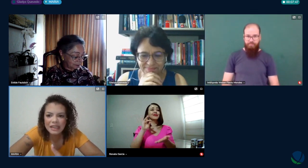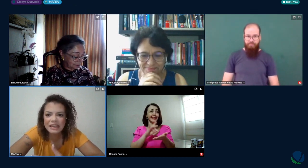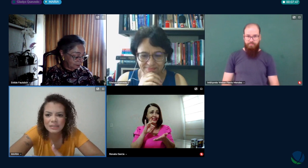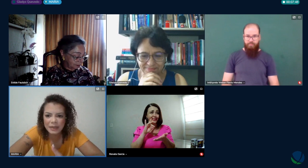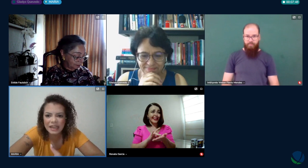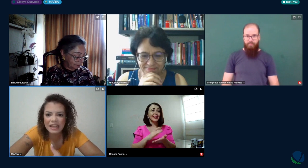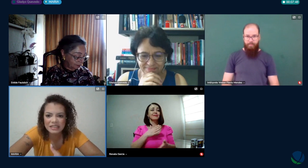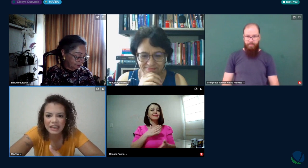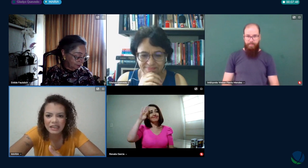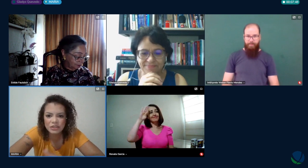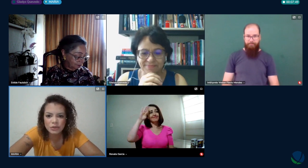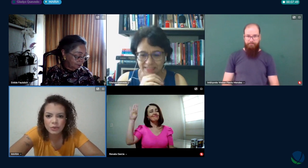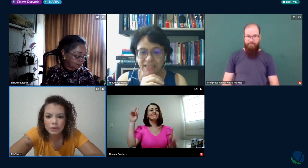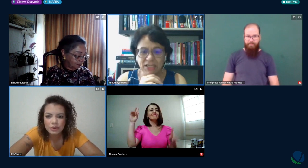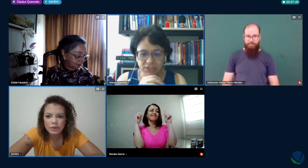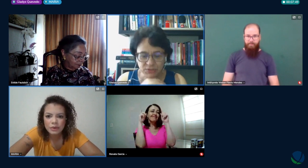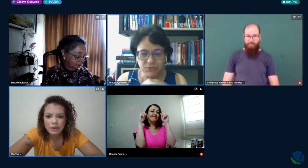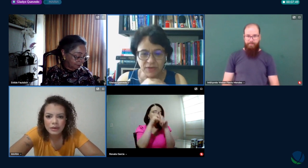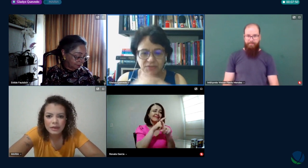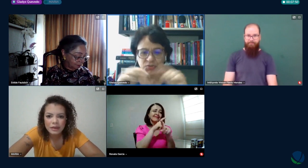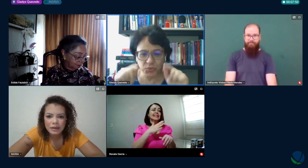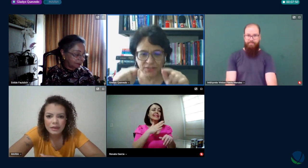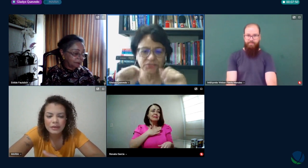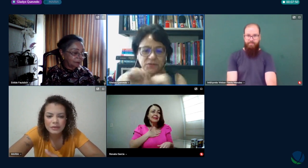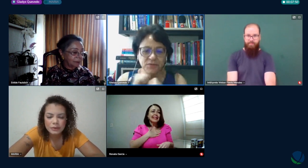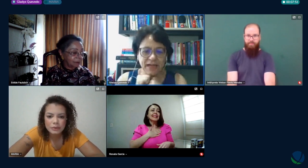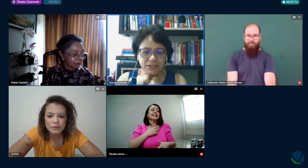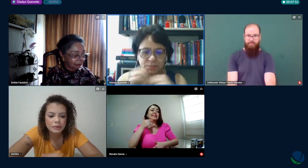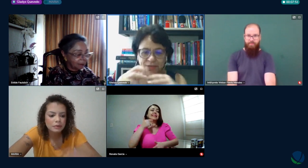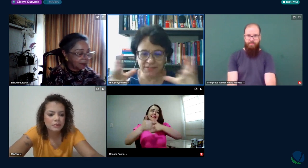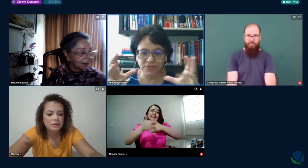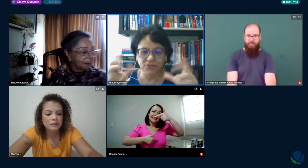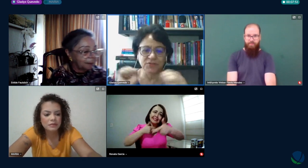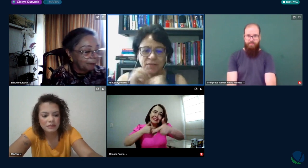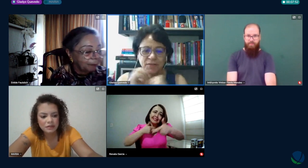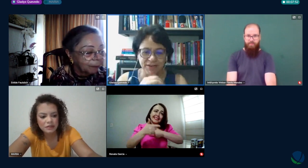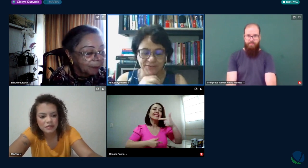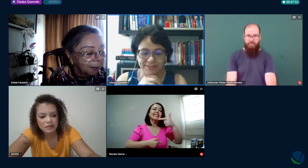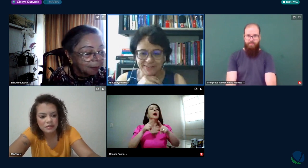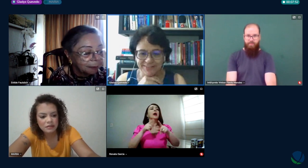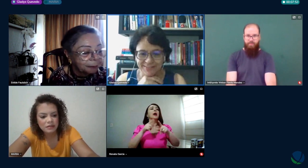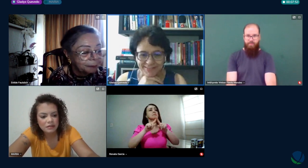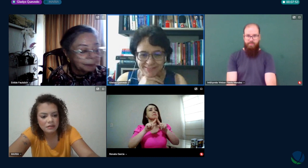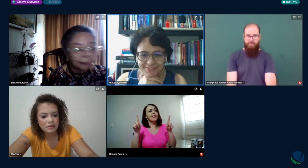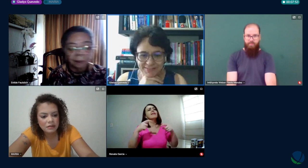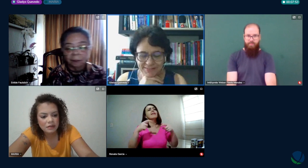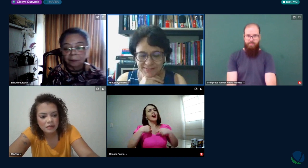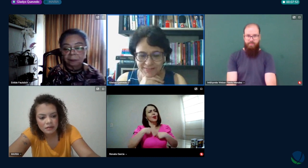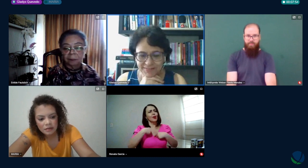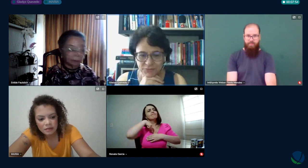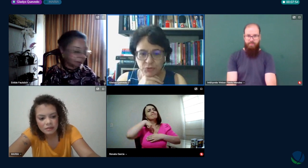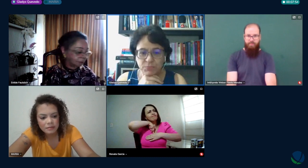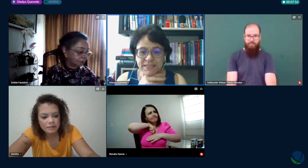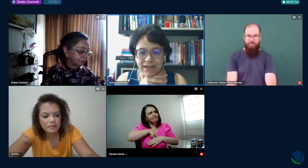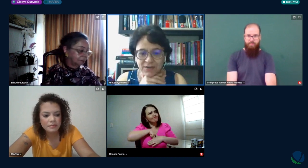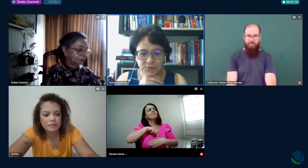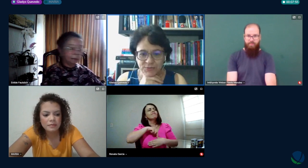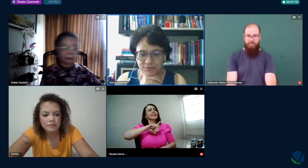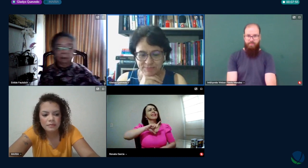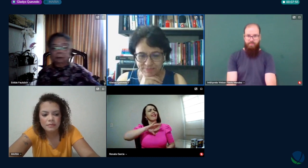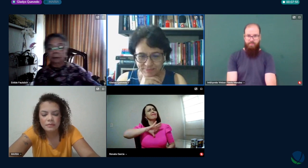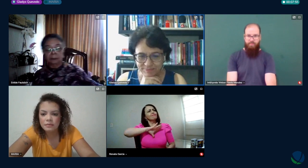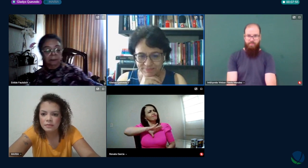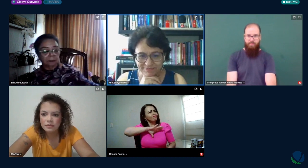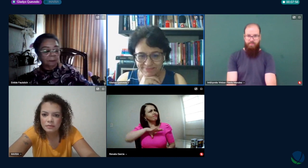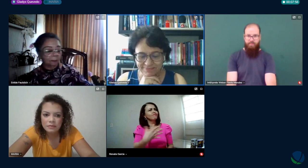A minha maior dificuldade, a minha experiência, é isso? Isso, a sua dificuldade para desenvolver o trabalho. Os